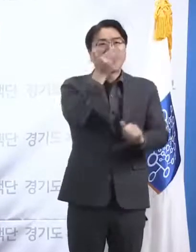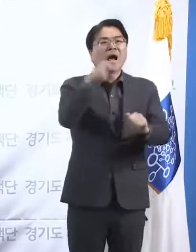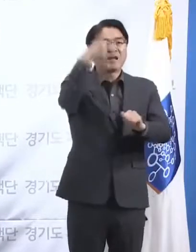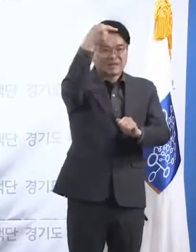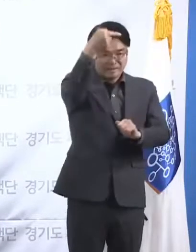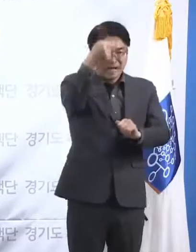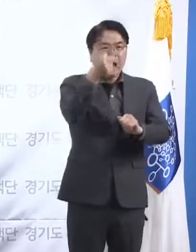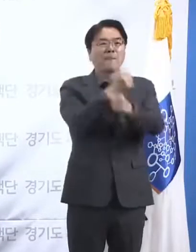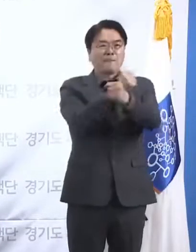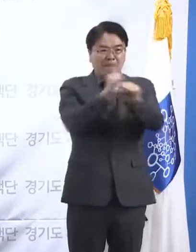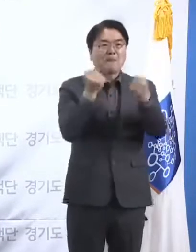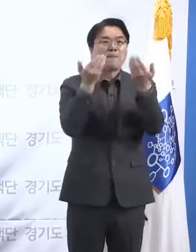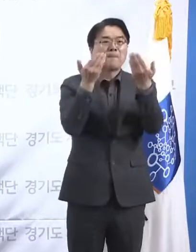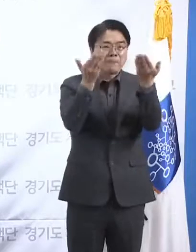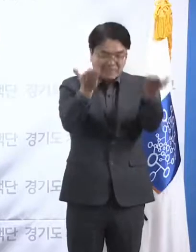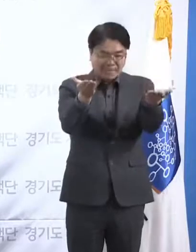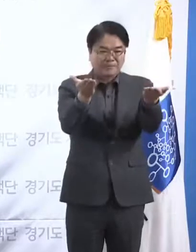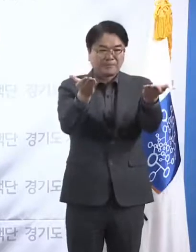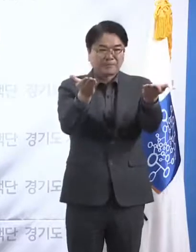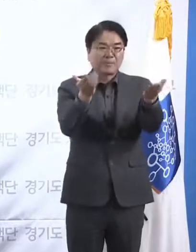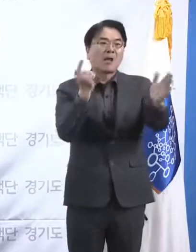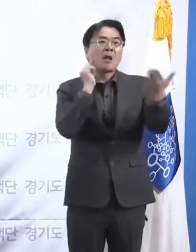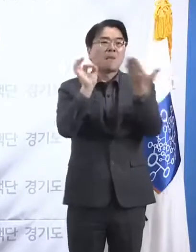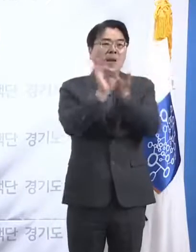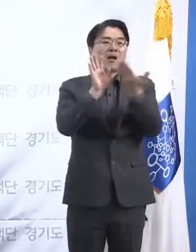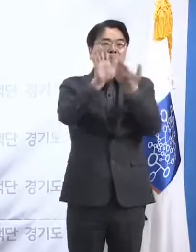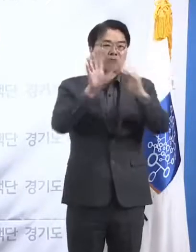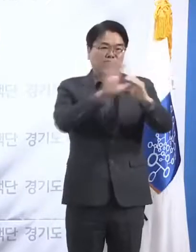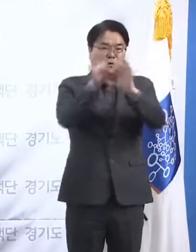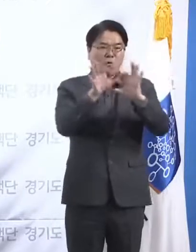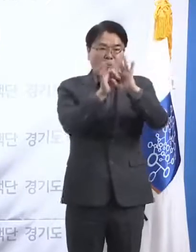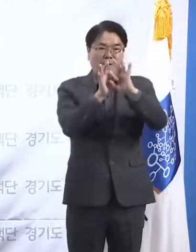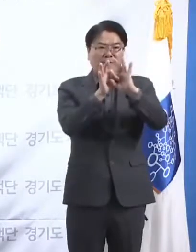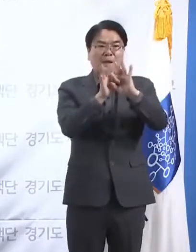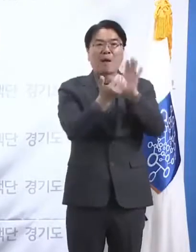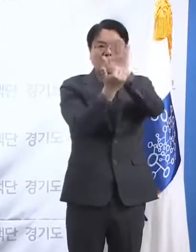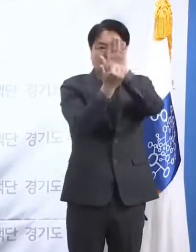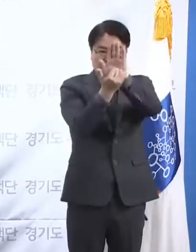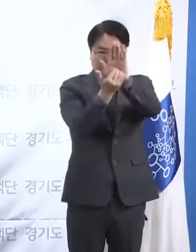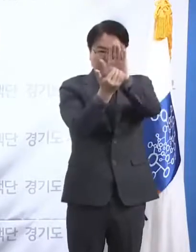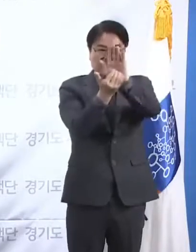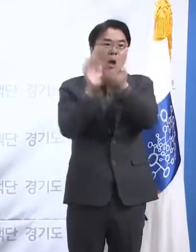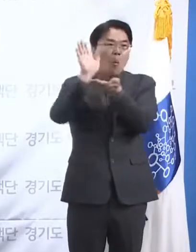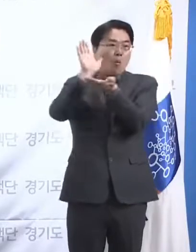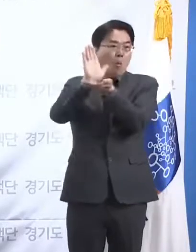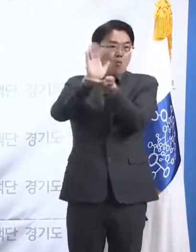밀접 접촉자로 분류돼서 방역당국의 별도 격리 명령이 있을 수 있습니다.